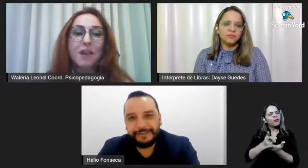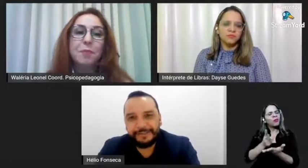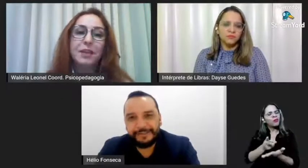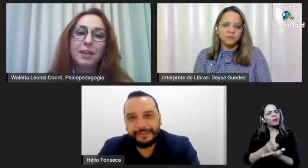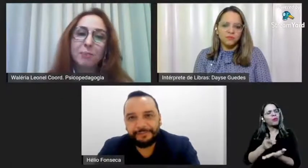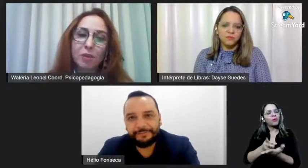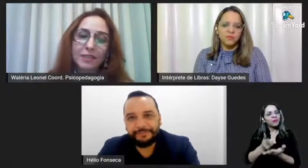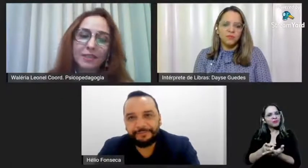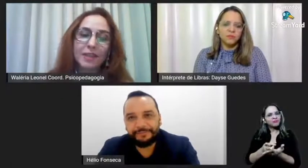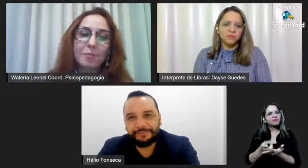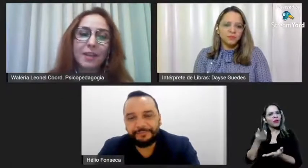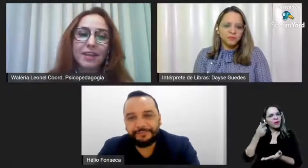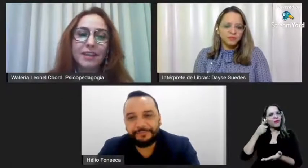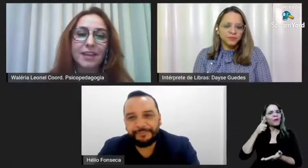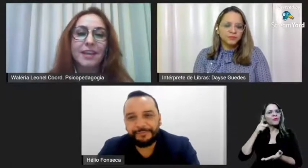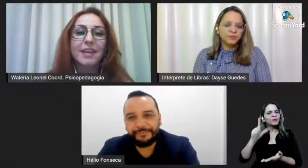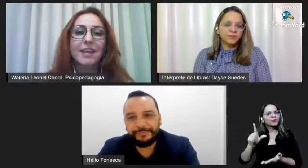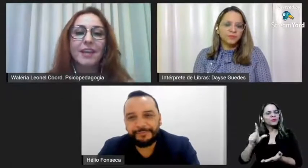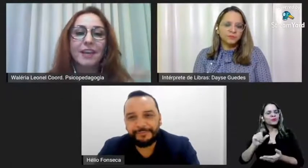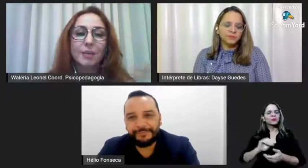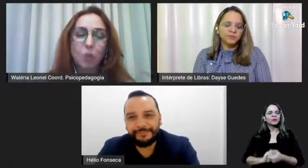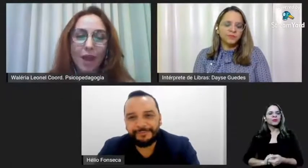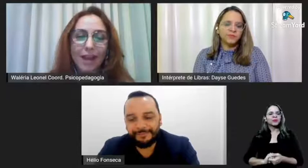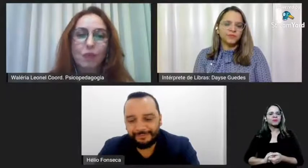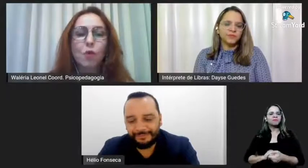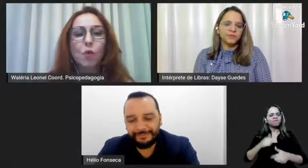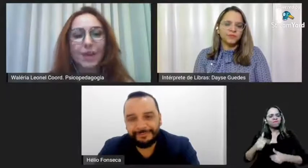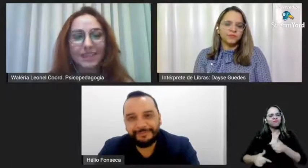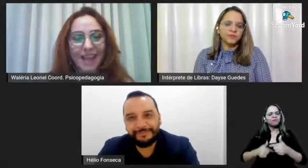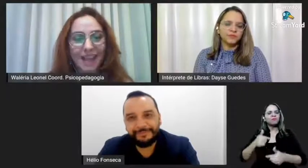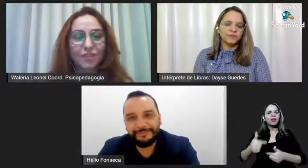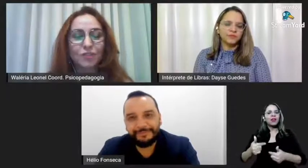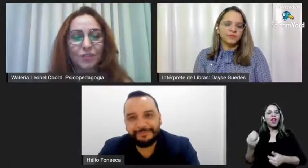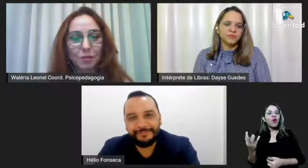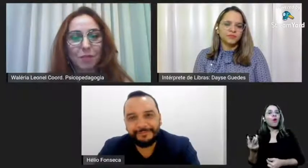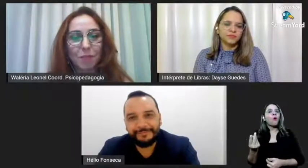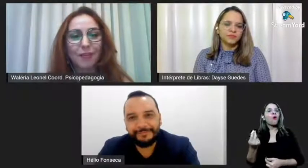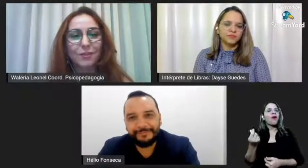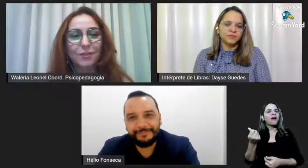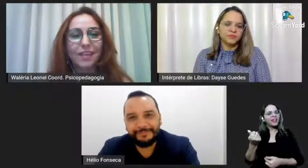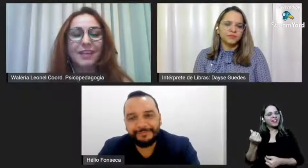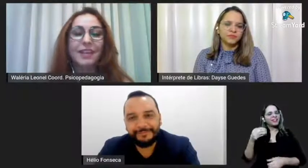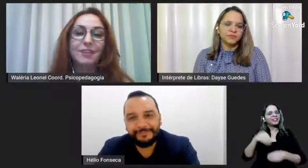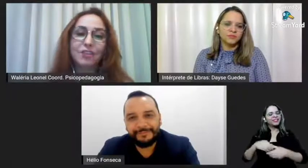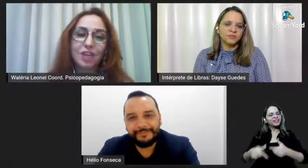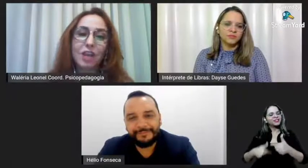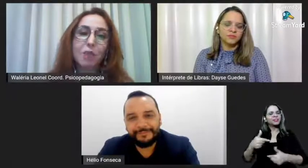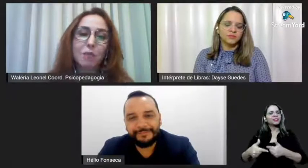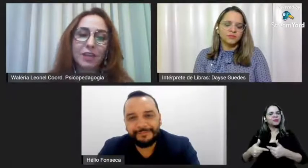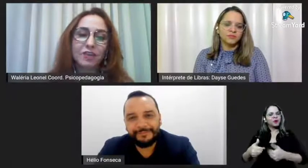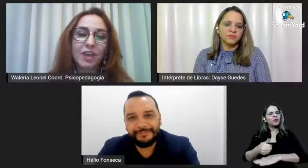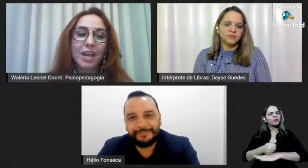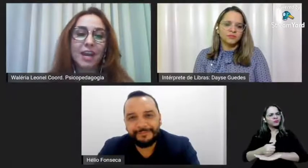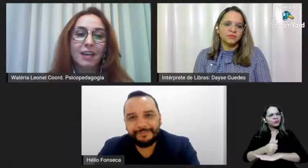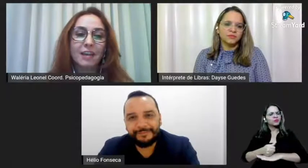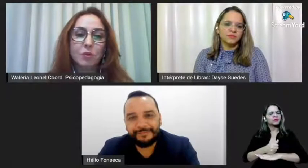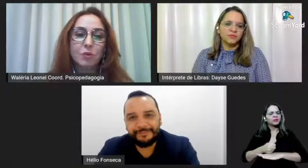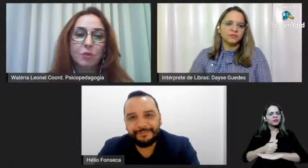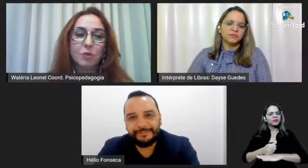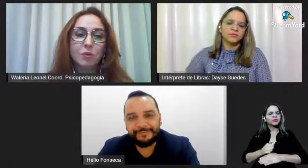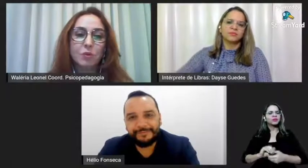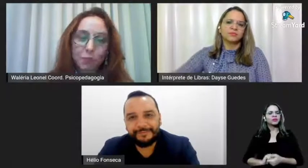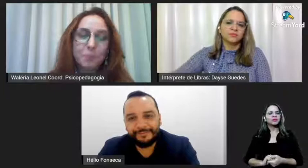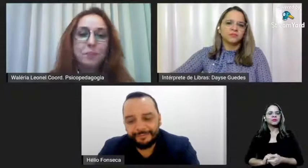mais para que ele possa sempre aí atuar com qualidade no seu trabalho, né? E garantir realmente ali